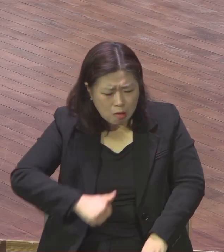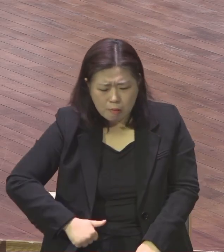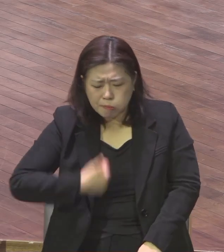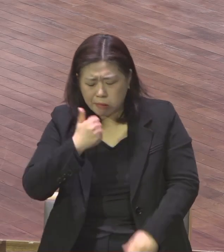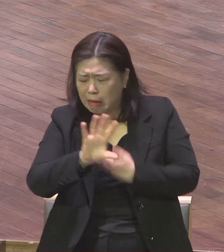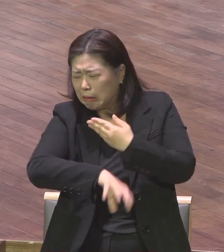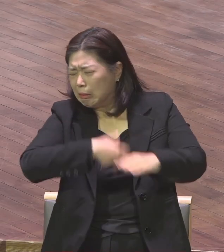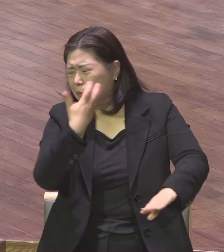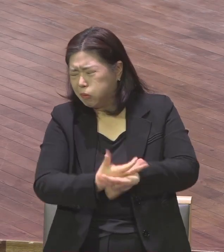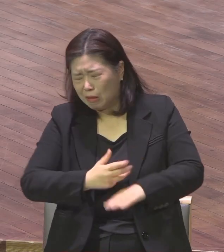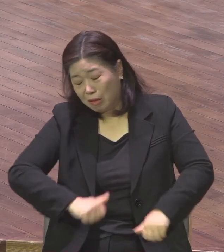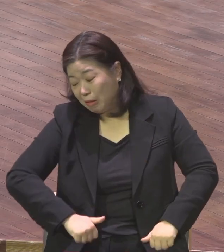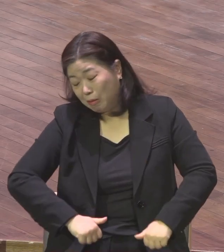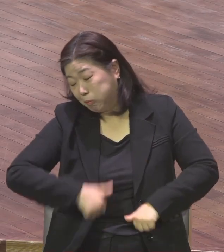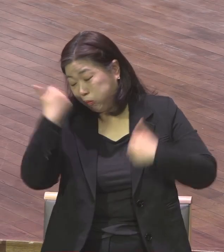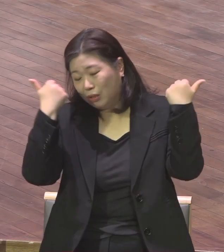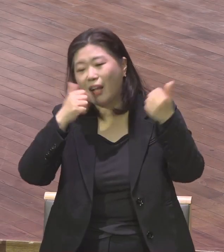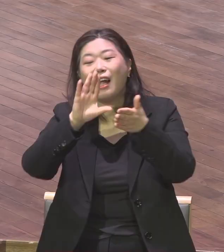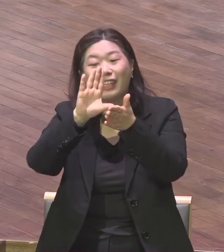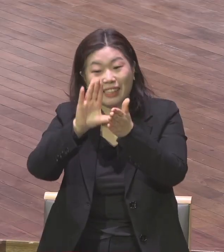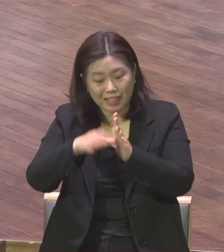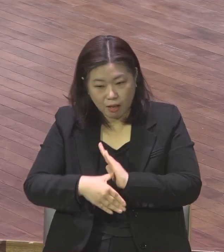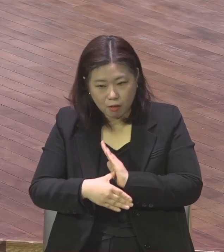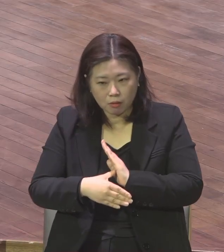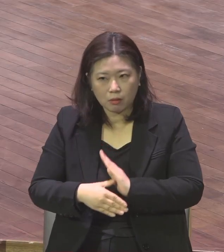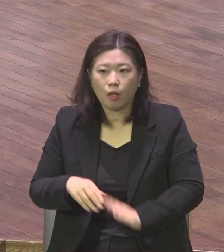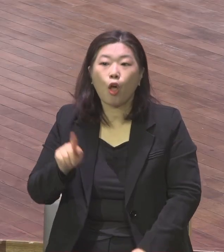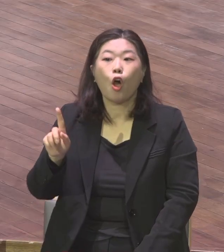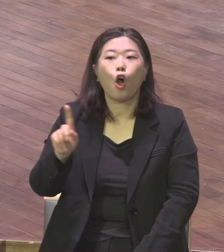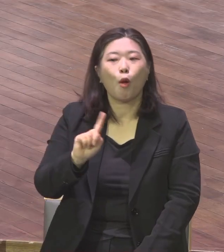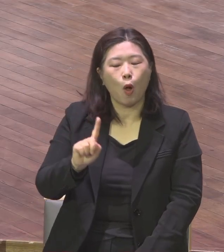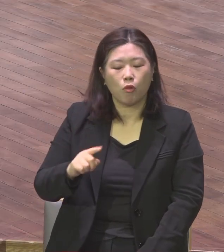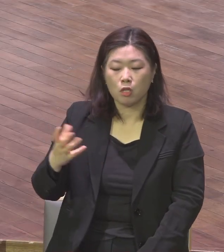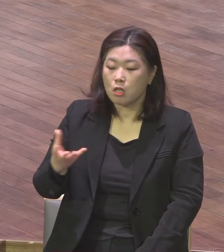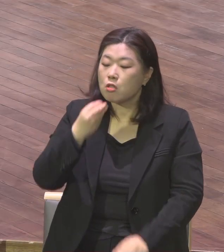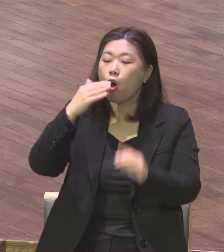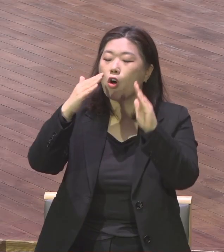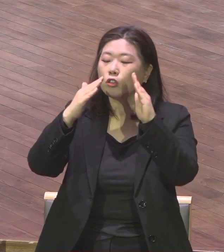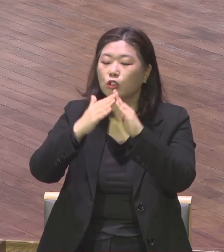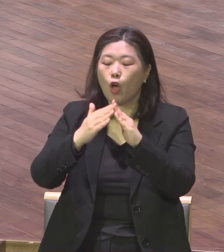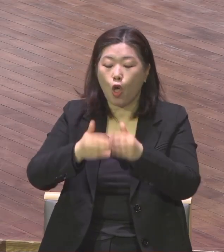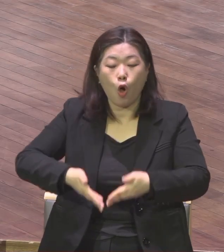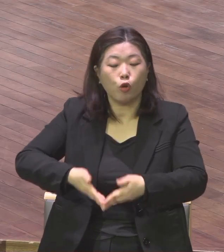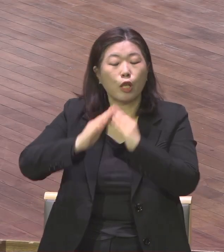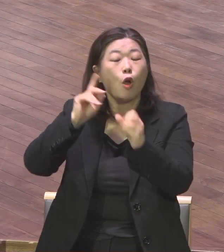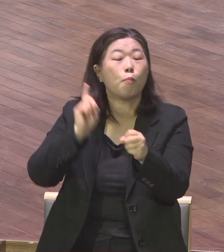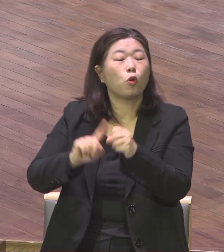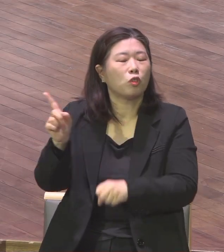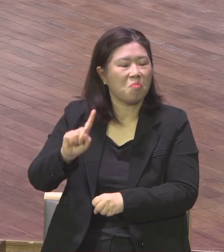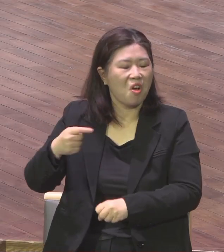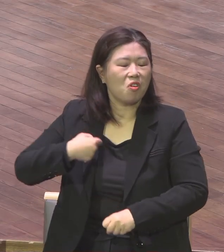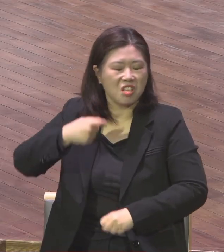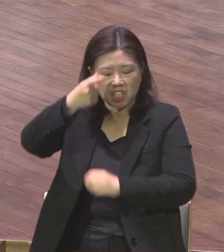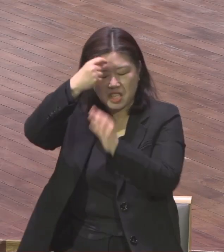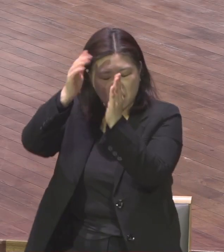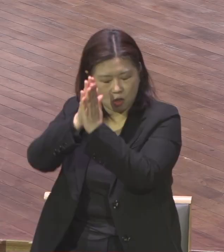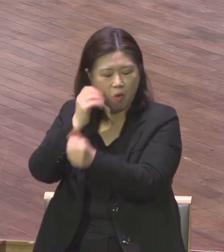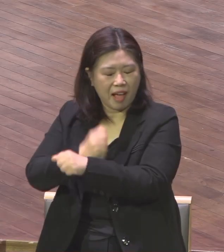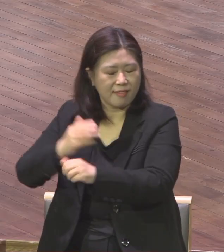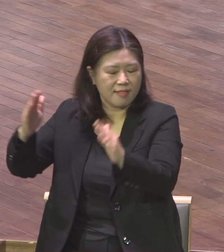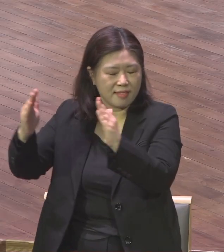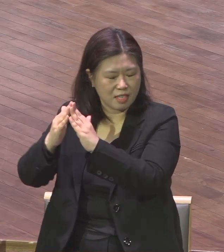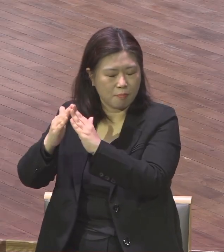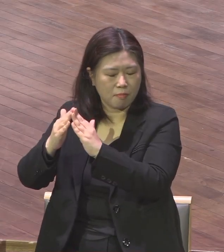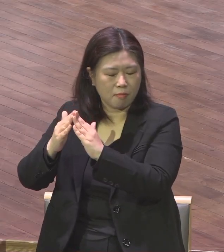성전의 본질이 뭐냐? 기도하는 집 그랬어요. 성전의 본질이. 그래서 로마서 8장 26절에 보면